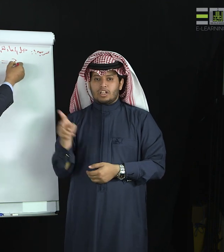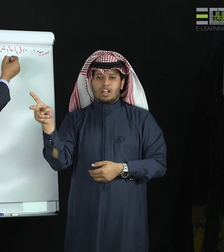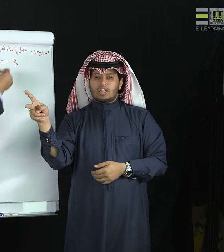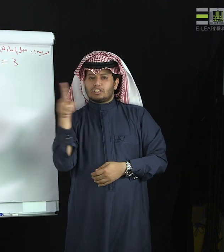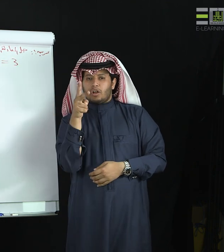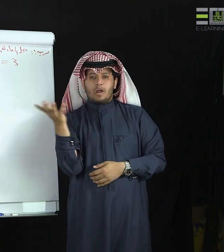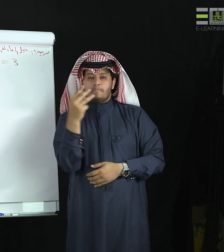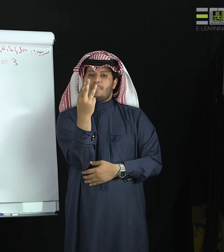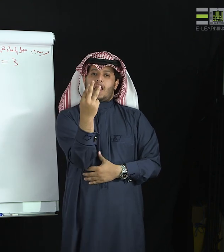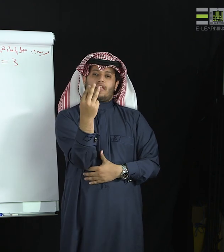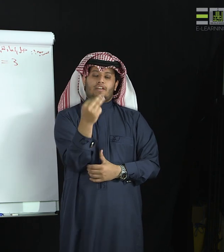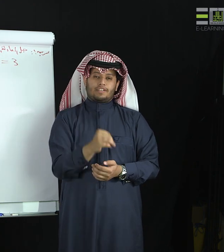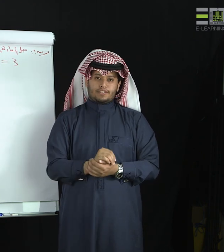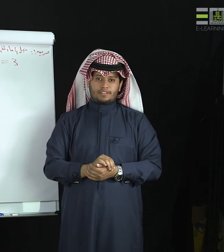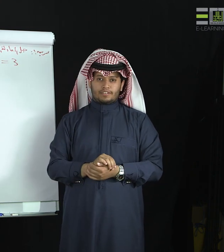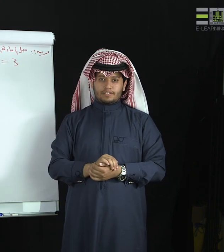تساوي 3.